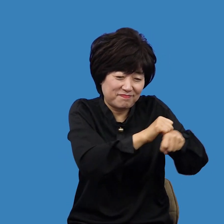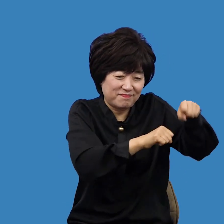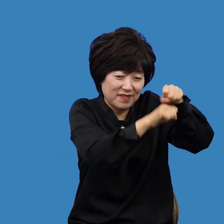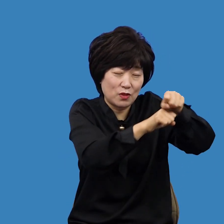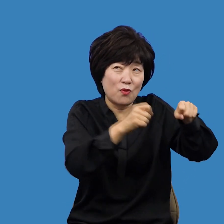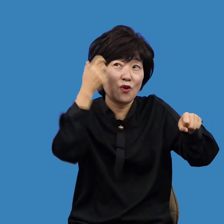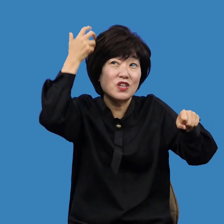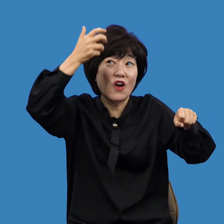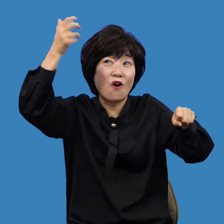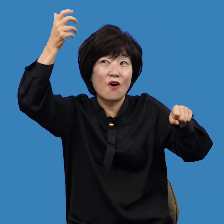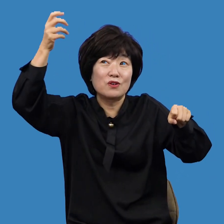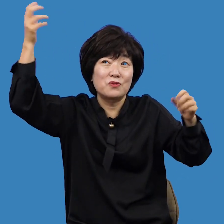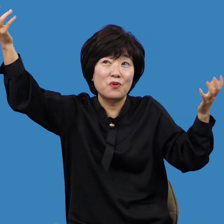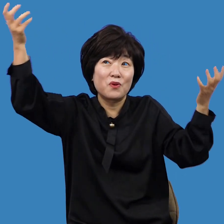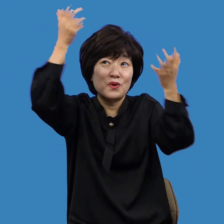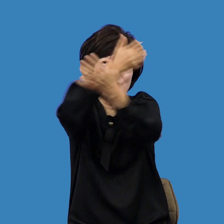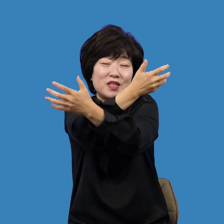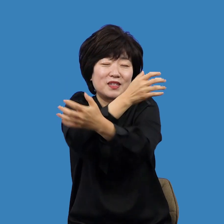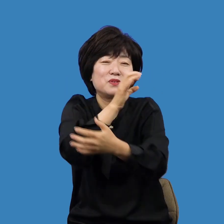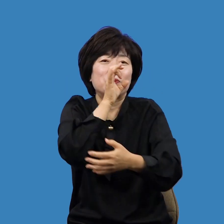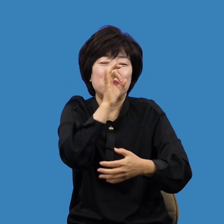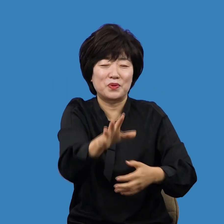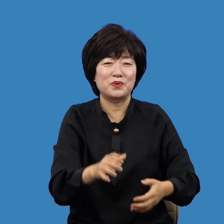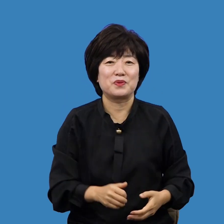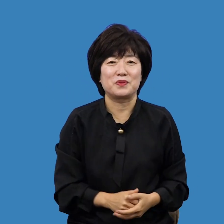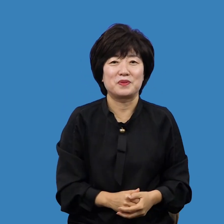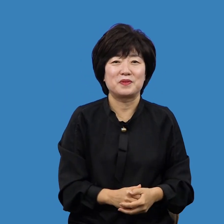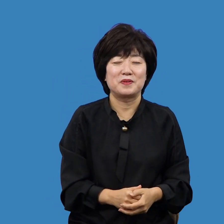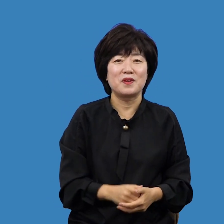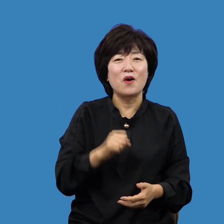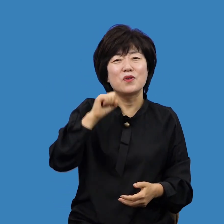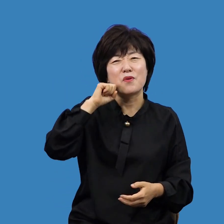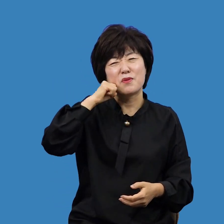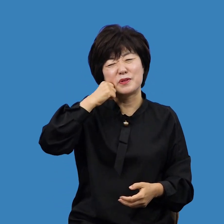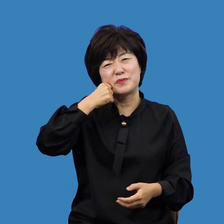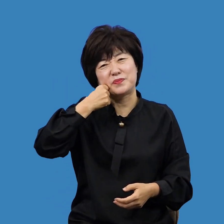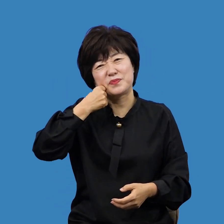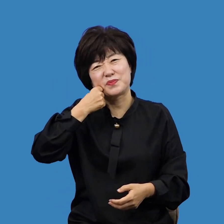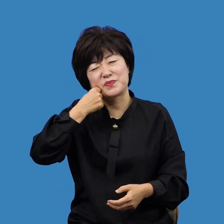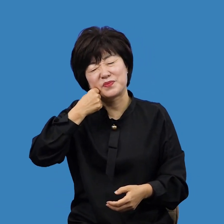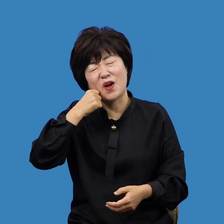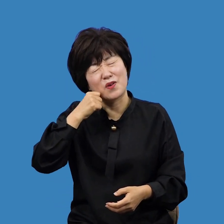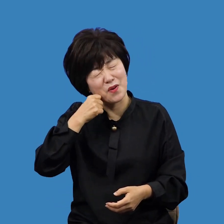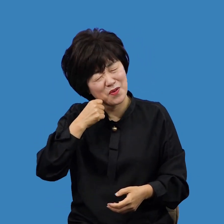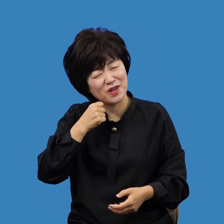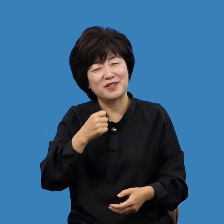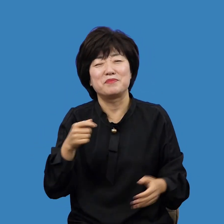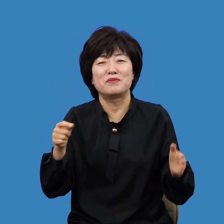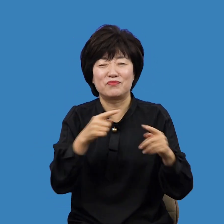여러분, 조금 어렵게 들리실 수도 있는데 어려우면 그냥 믿으세요.